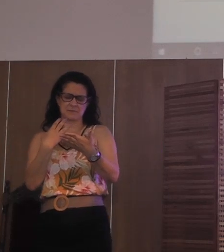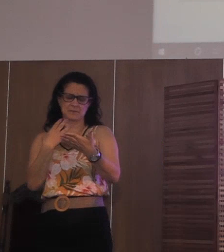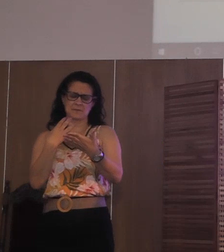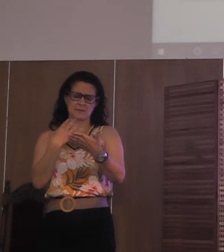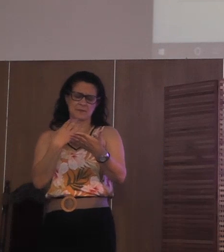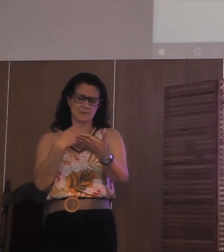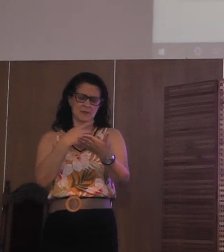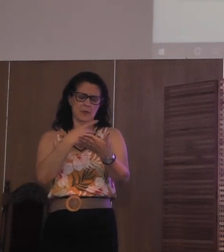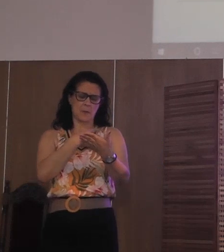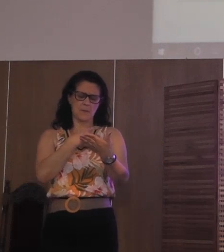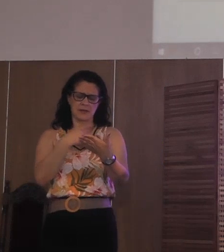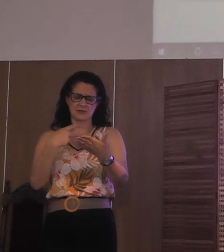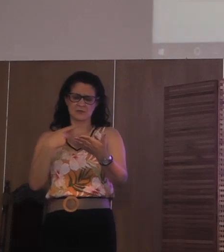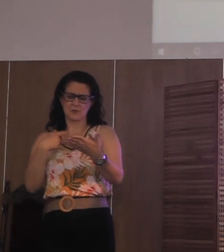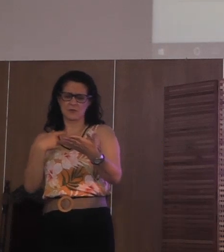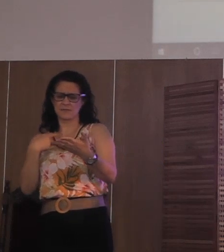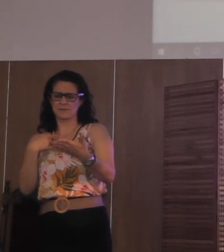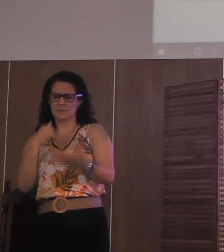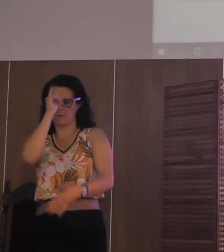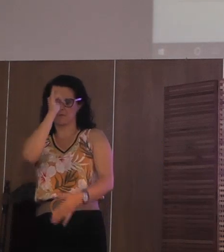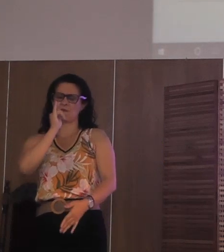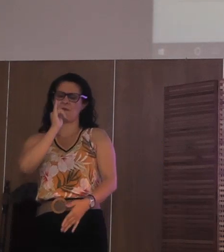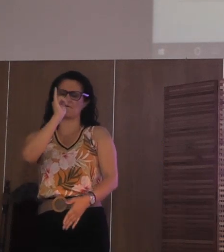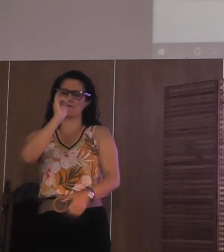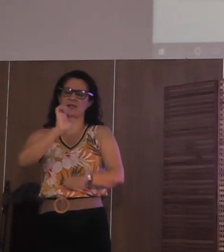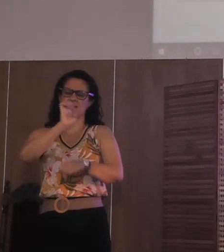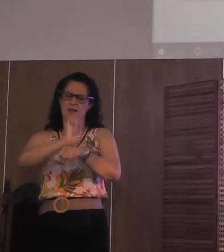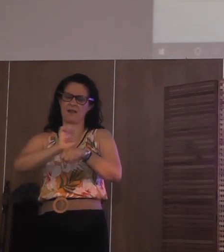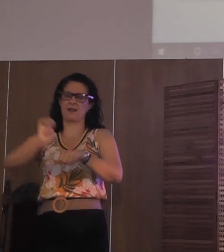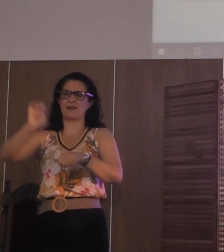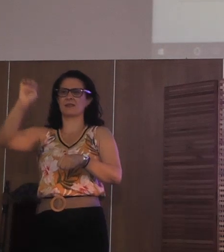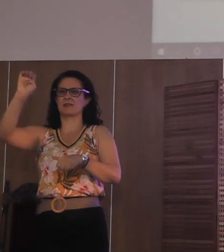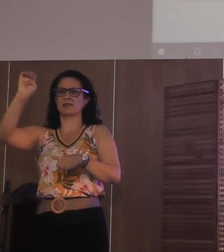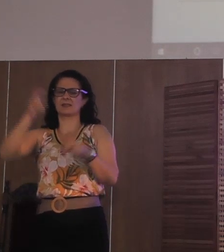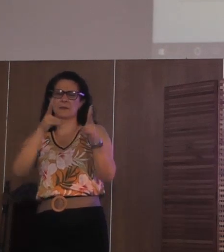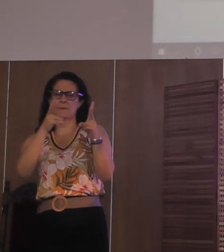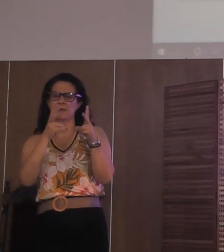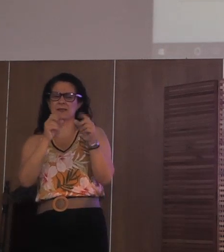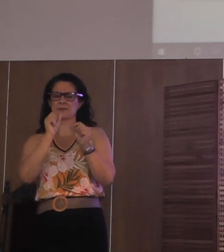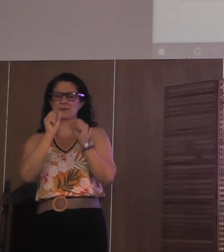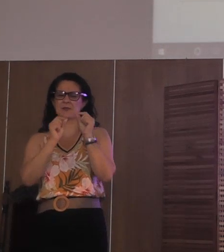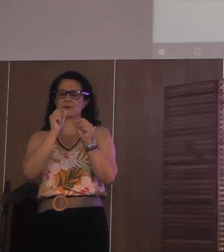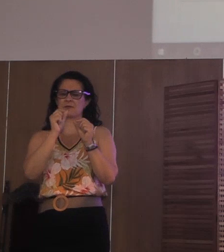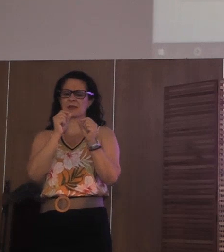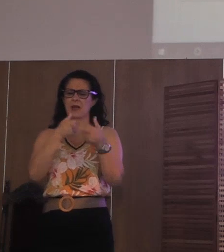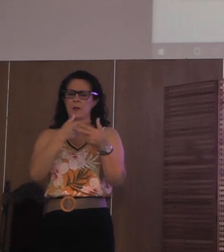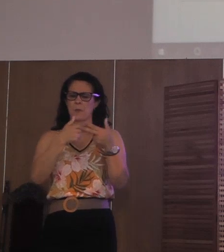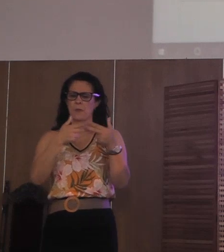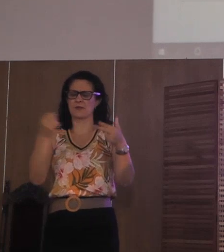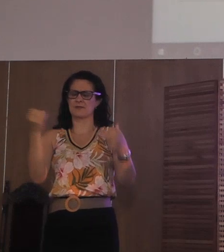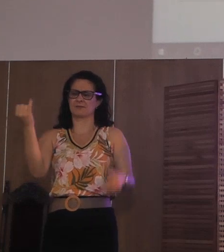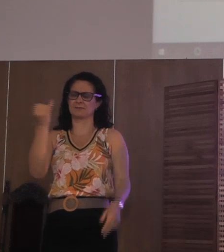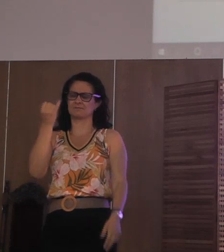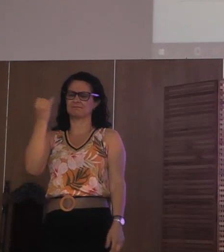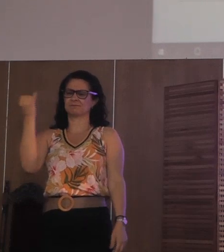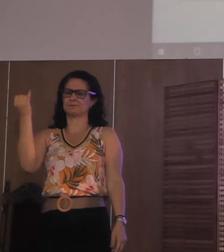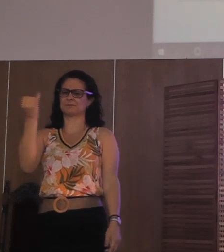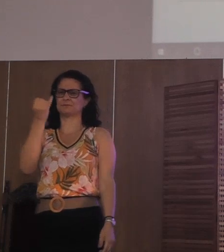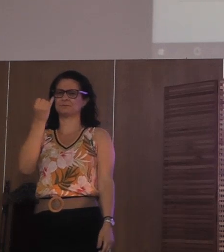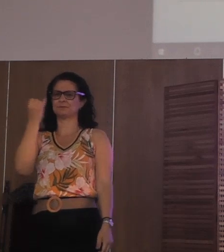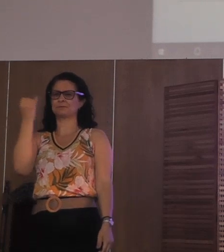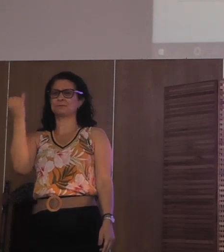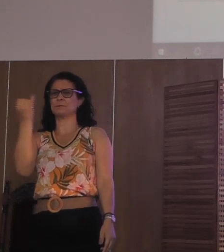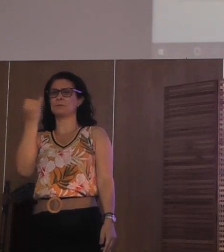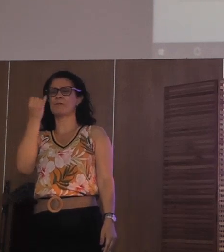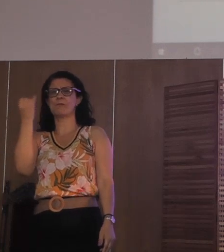ao profeta Elias ele perceber um sinal. Era um sinal pequeno, mas